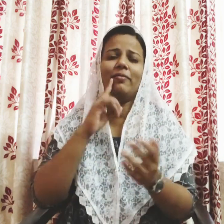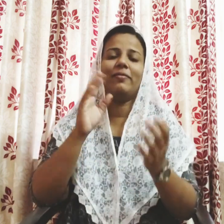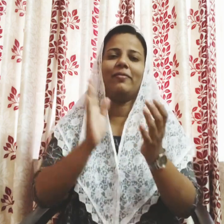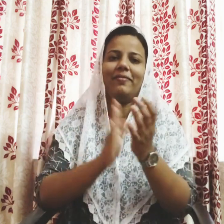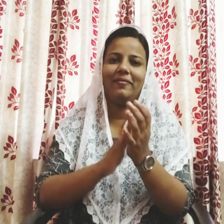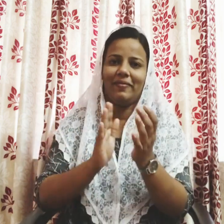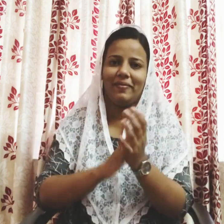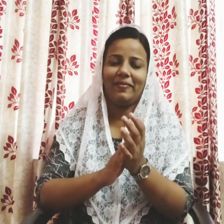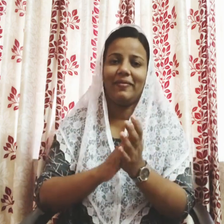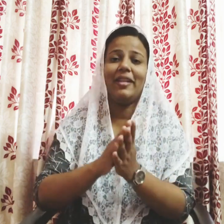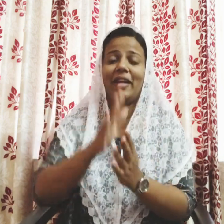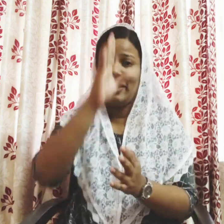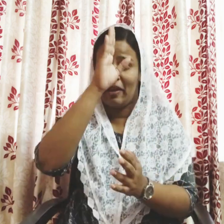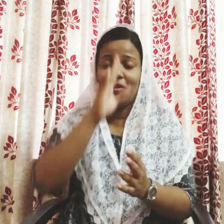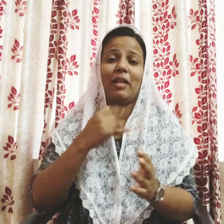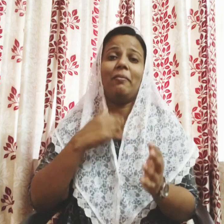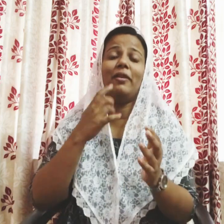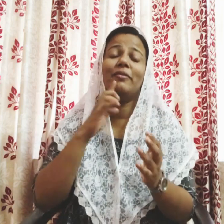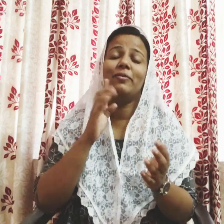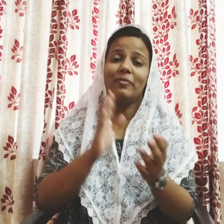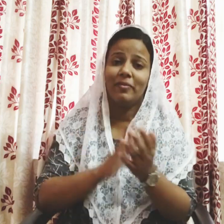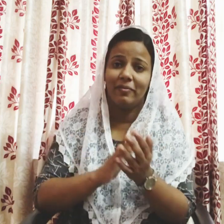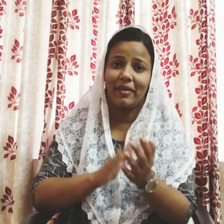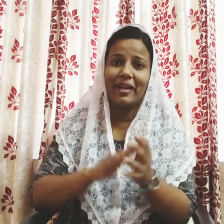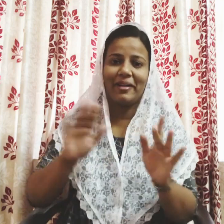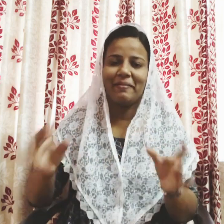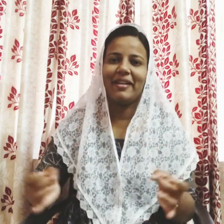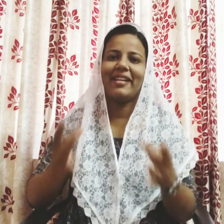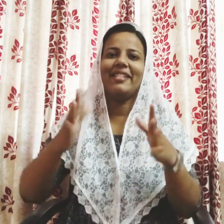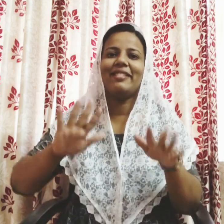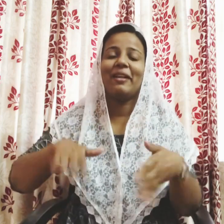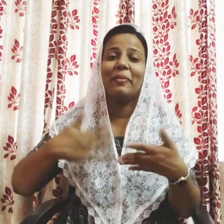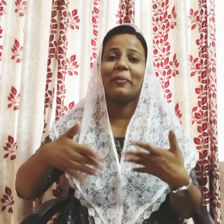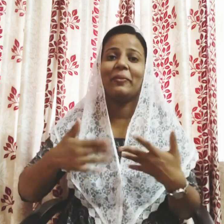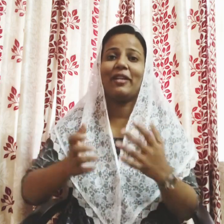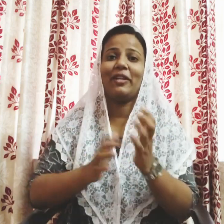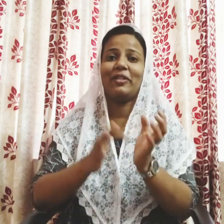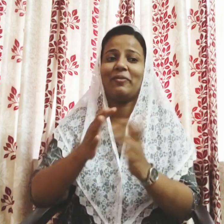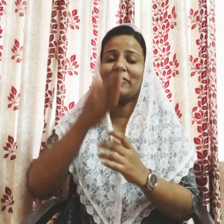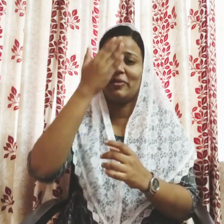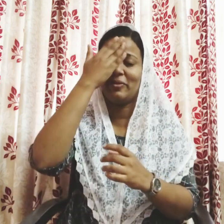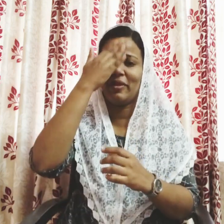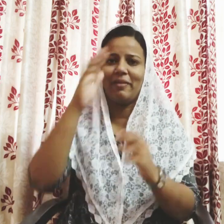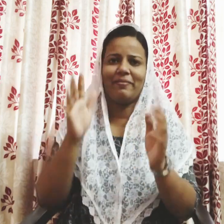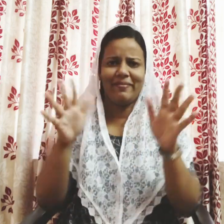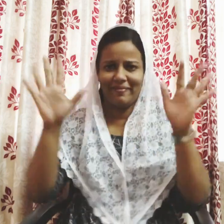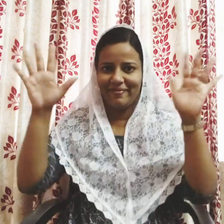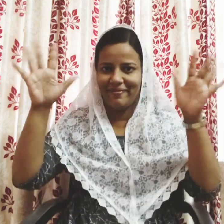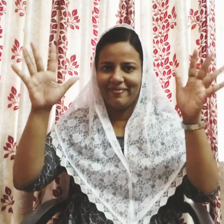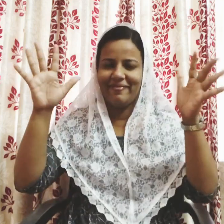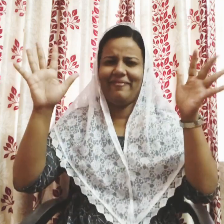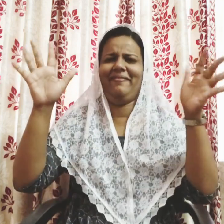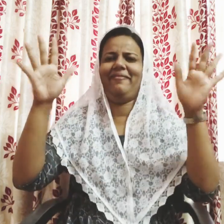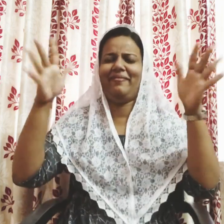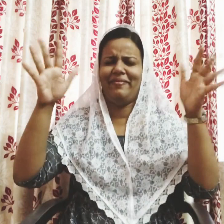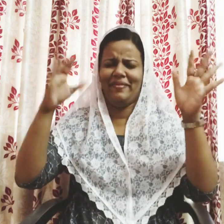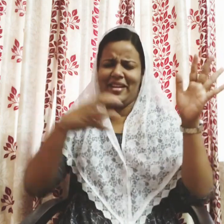സ്തുതി പാടുവീൻ. യഹോവയ്ക്ക് സ്തുതി പാടുവീൻ. ഈ പ്രഭാതത്തിൽ സന്തോഷത്തോടെ സ്തോത്രം പറഞ്ഞാട്ടെ. പറ്റുമെങ്കിൽ കൈകളൊക്കെ ഒന്ന് അടിച്ച് അവൻ